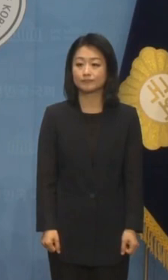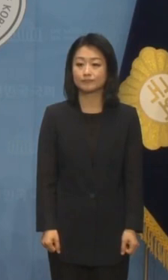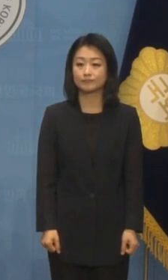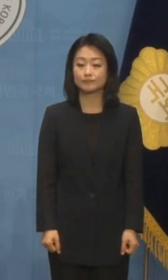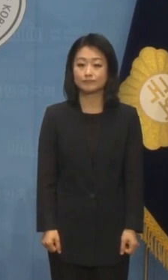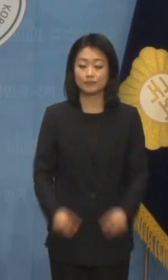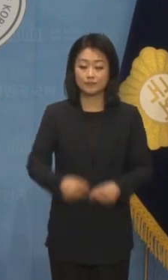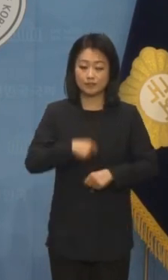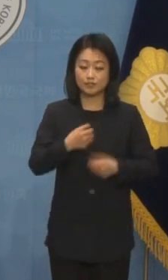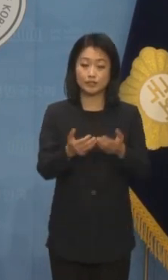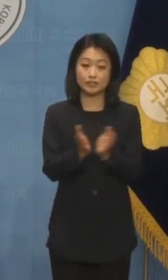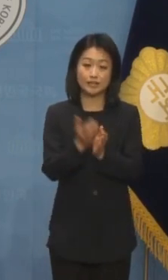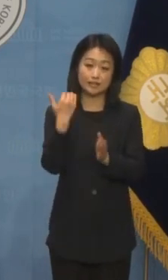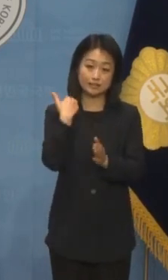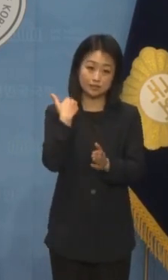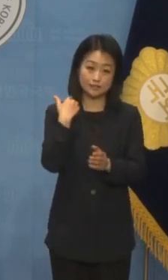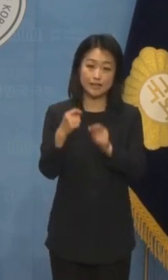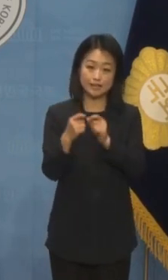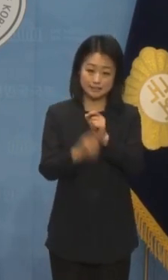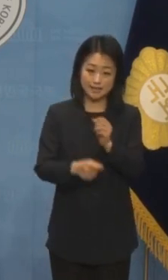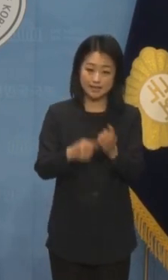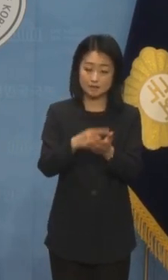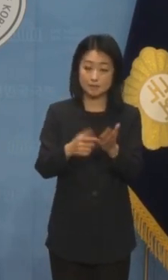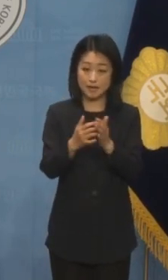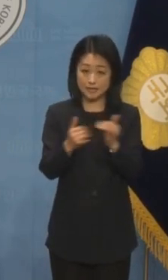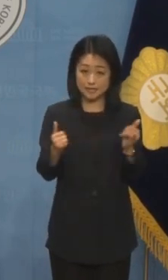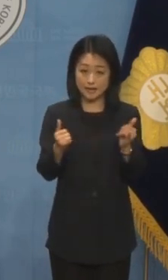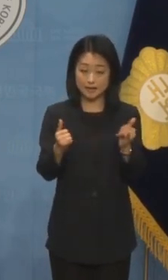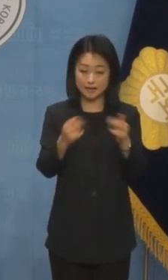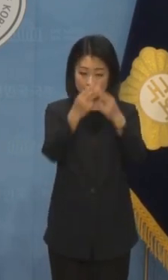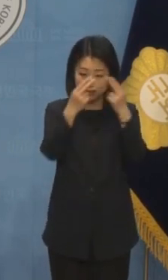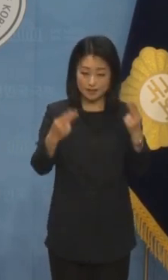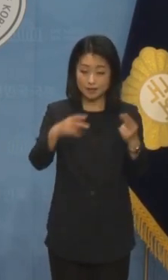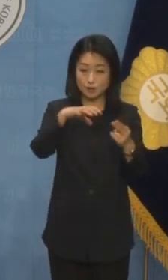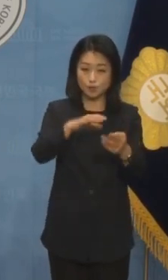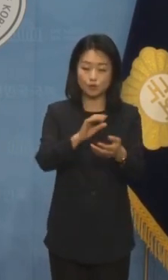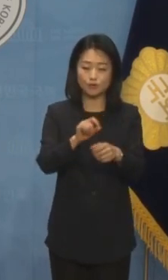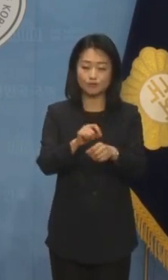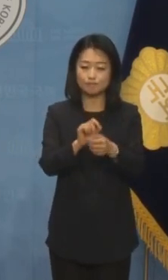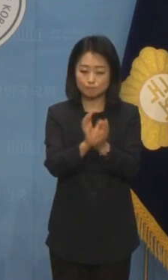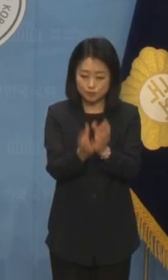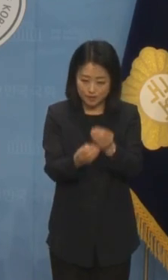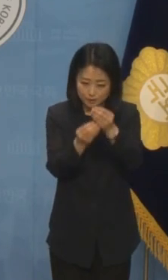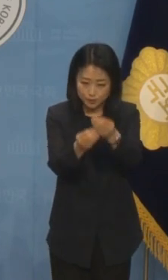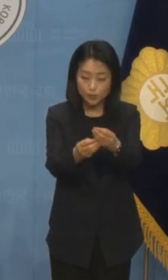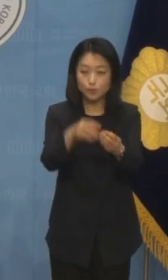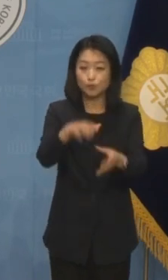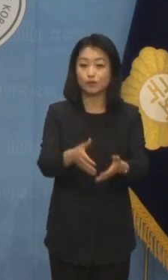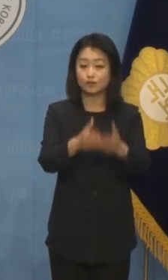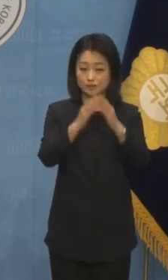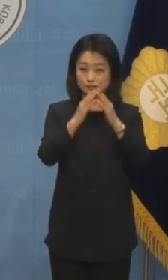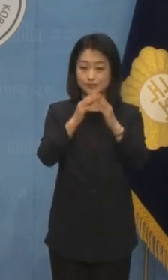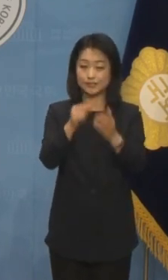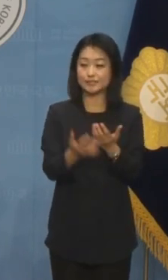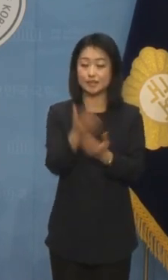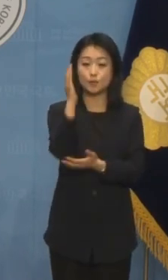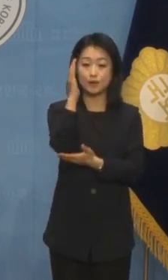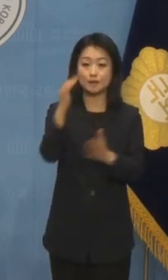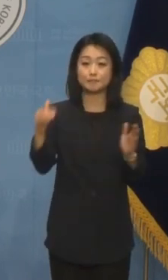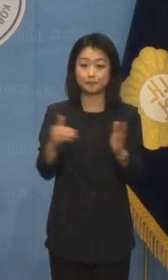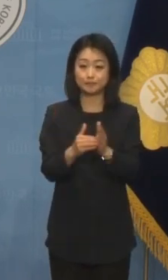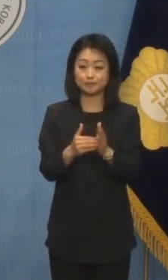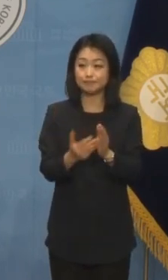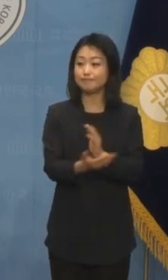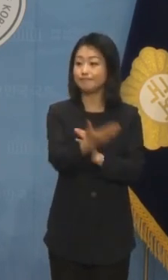네, 정의당 전세 사기 피해자 추모, 분향소 설치 및 특별법 합의 처리 촉구 기자회견을 마치도록 하겠습니다. 다시 한번